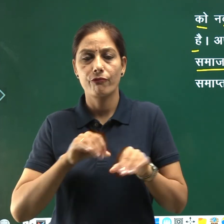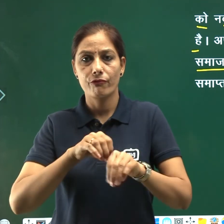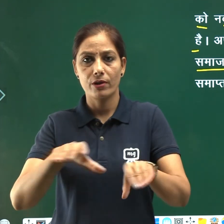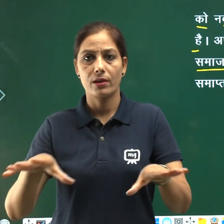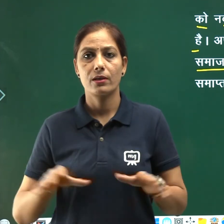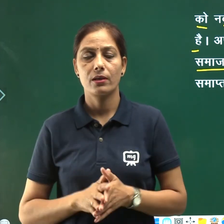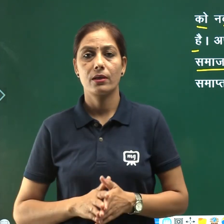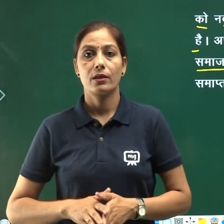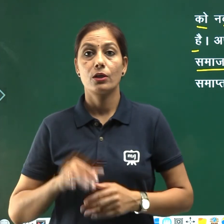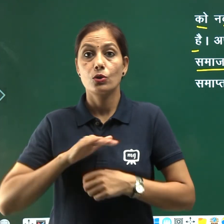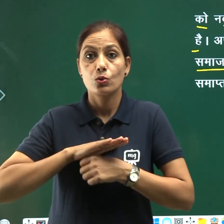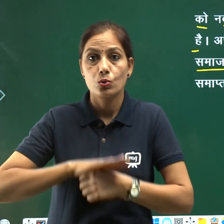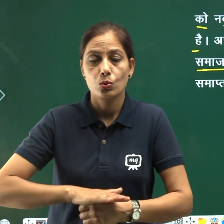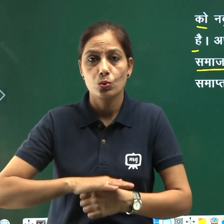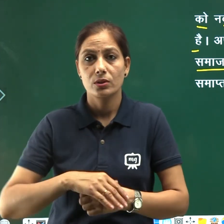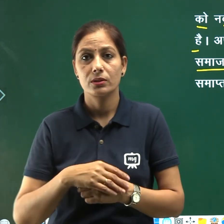शोषण को